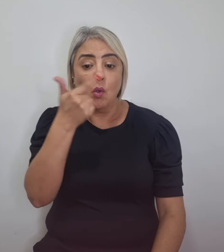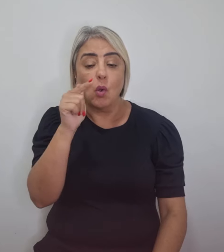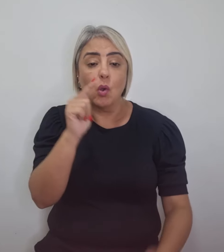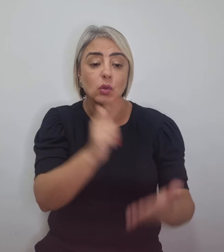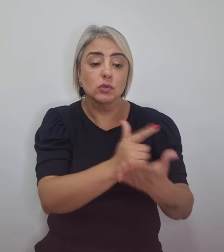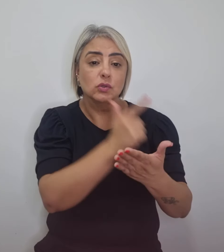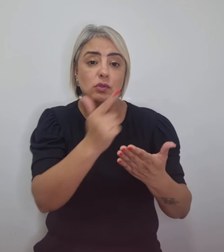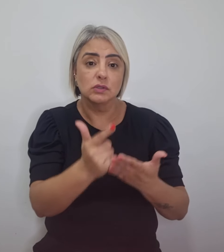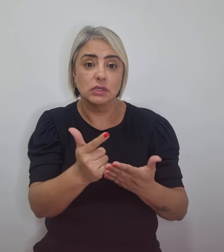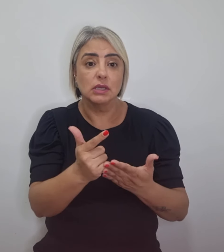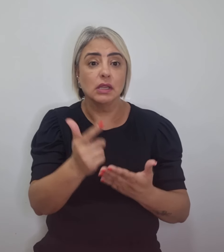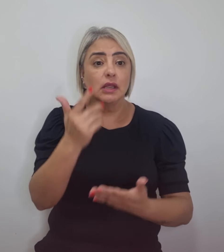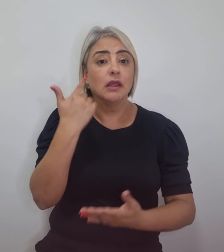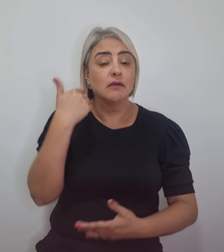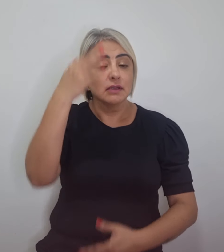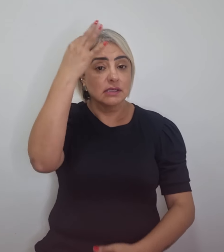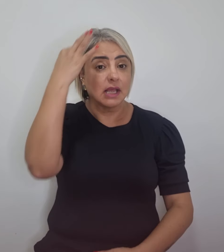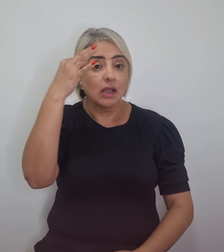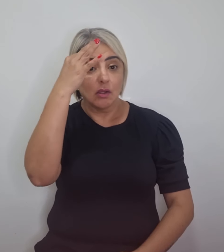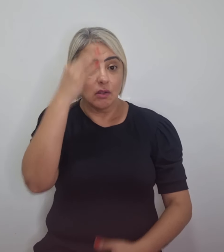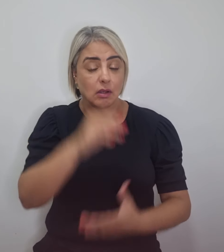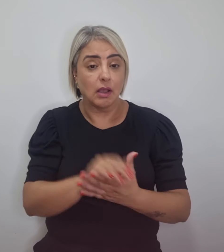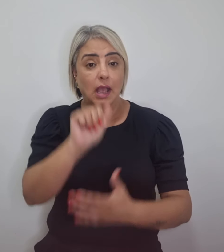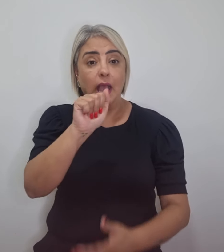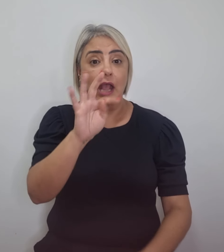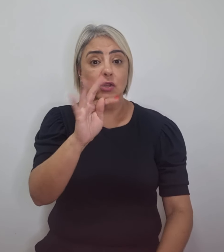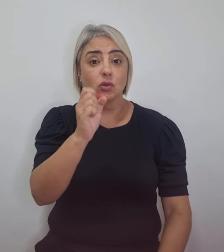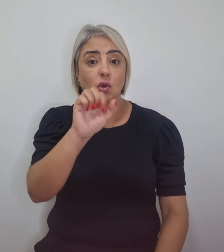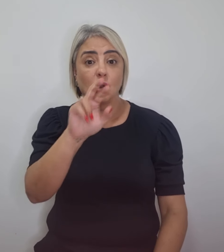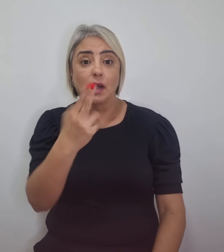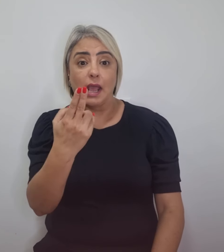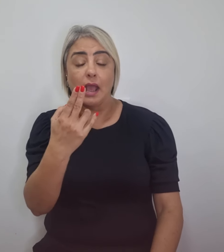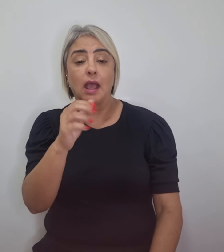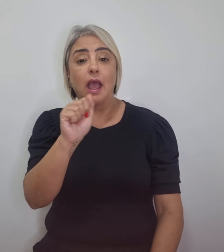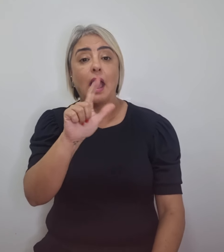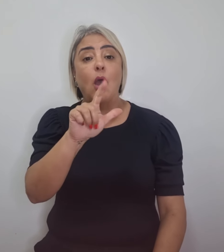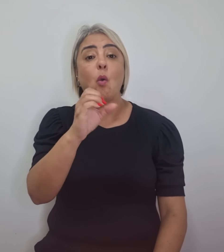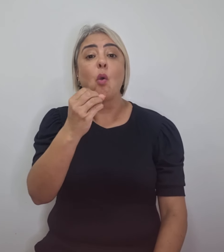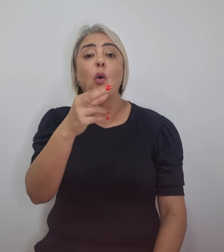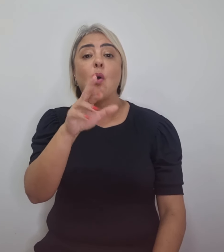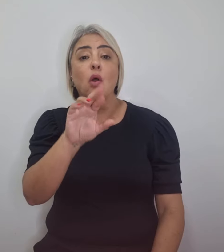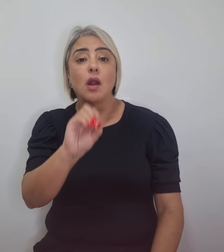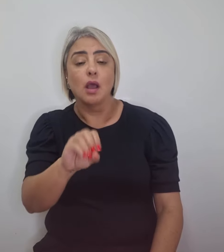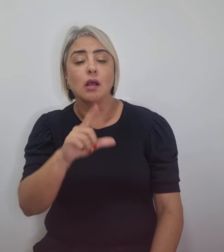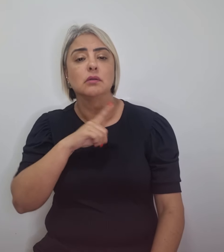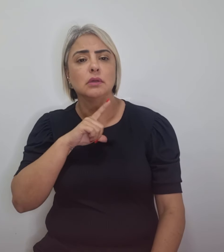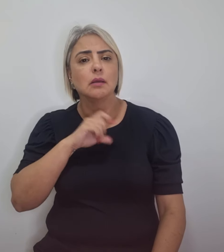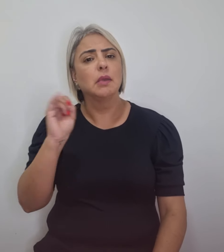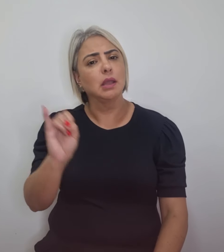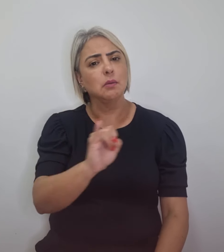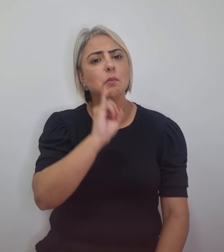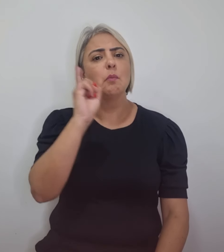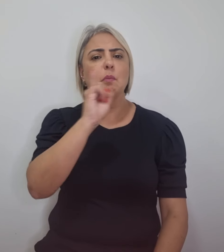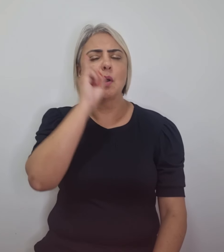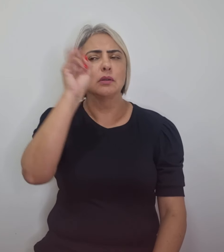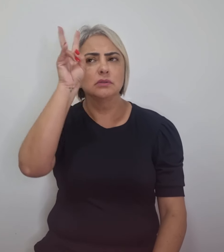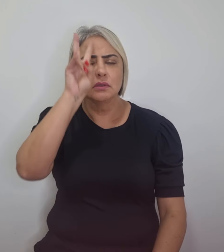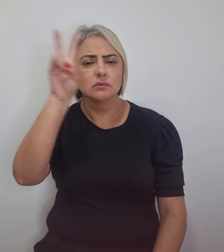sagrados, como a Torá e o Alcorão, também tem sua importância histórica e